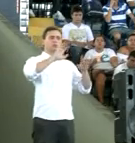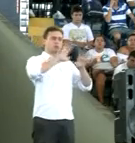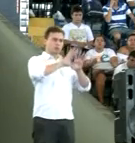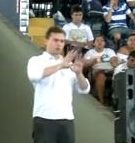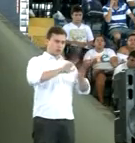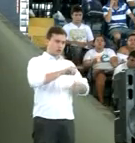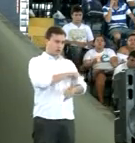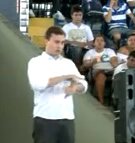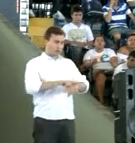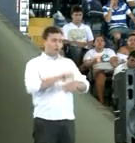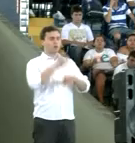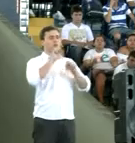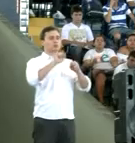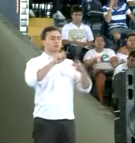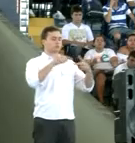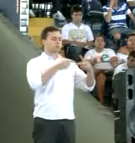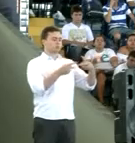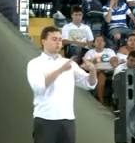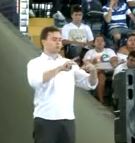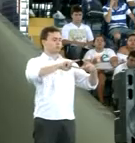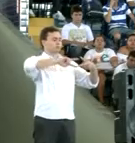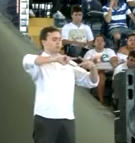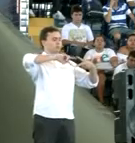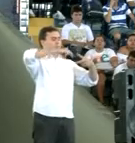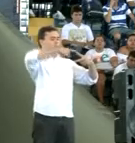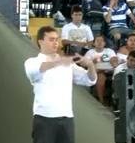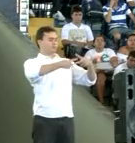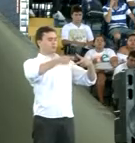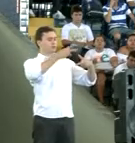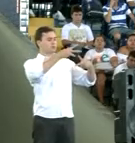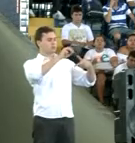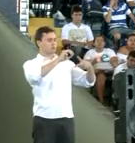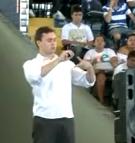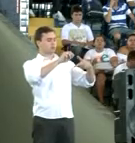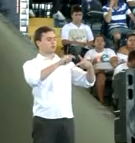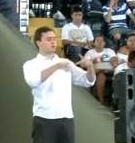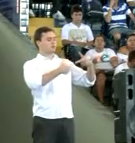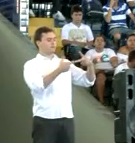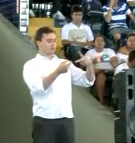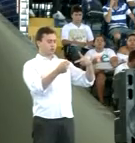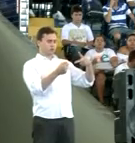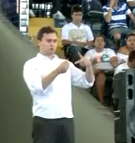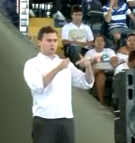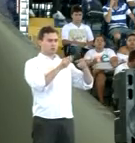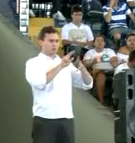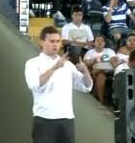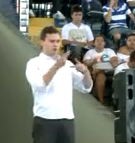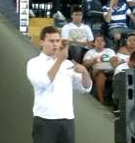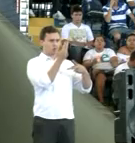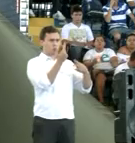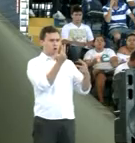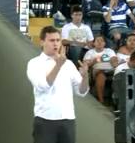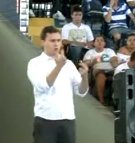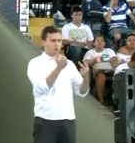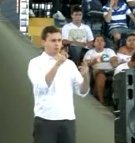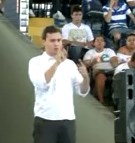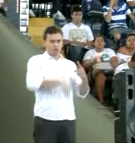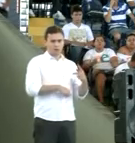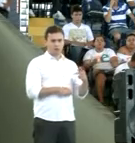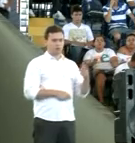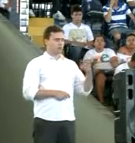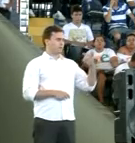20? É ou não a mesma coisa? Tirar 20 depois 30 é a mesma coisa que tirar 30 depois 20? É ou não a mesma